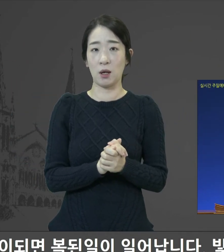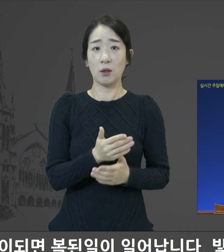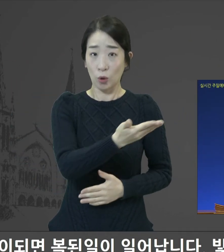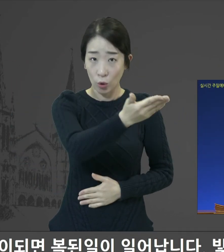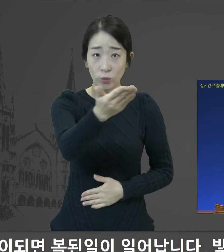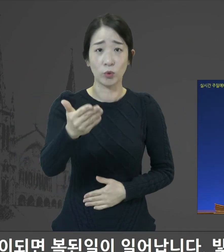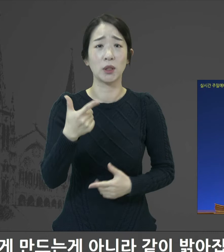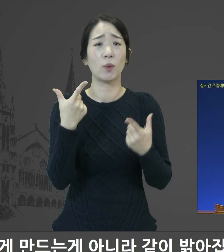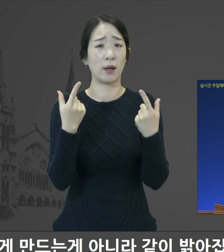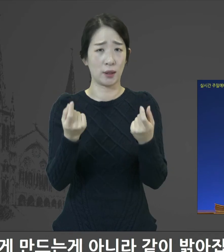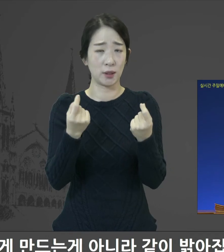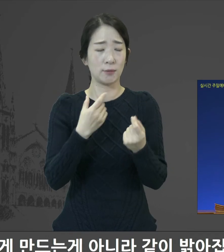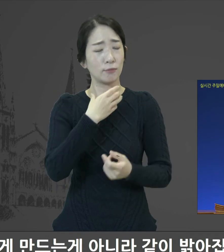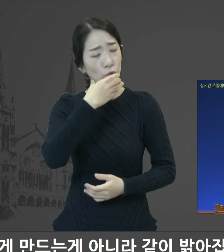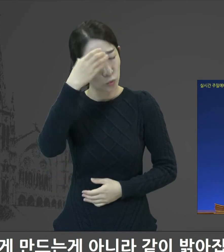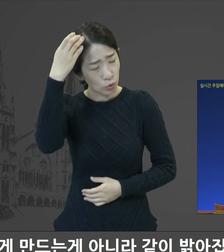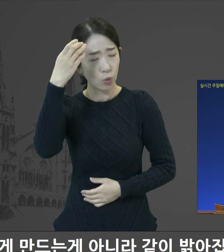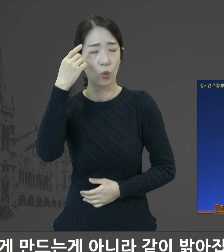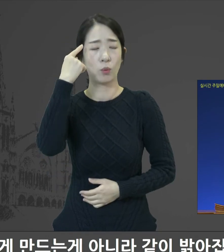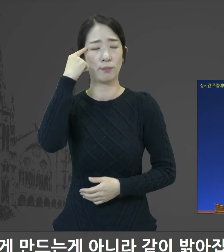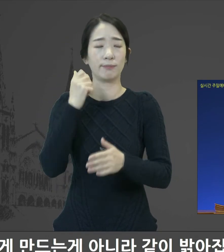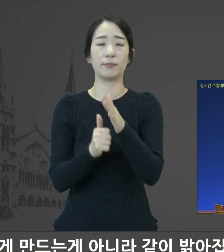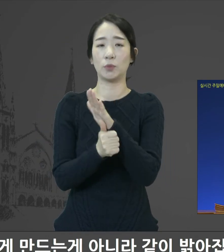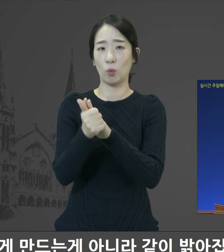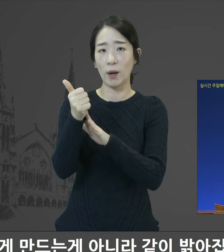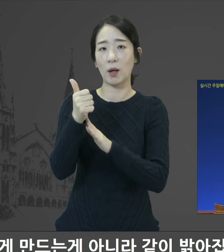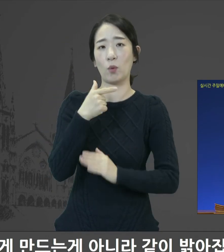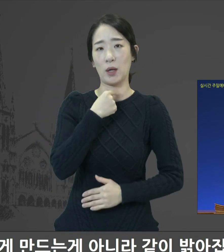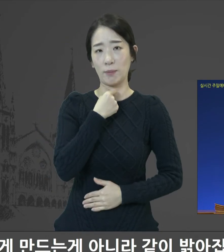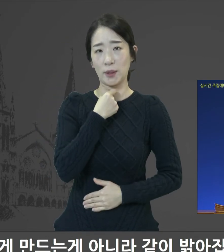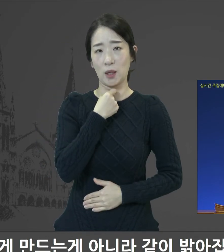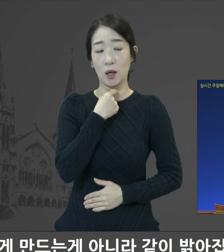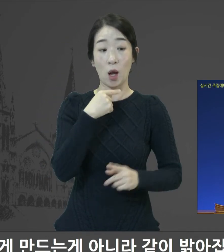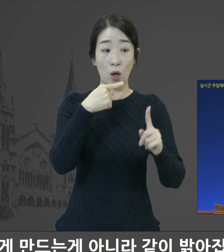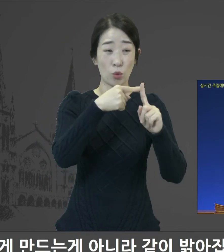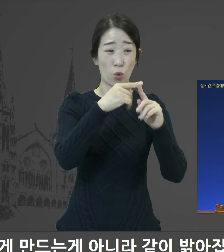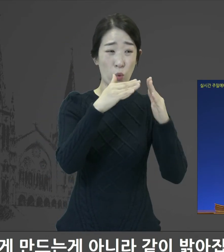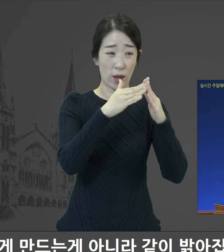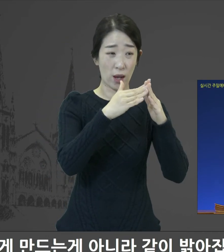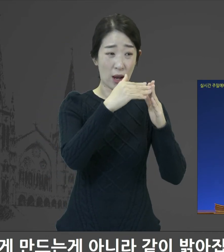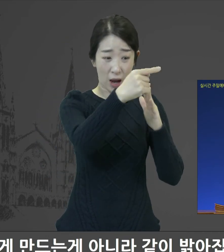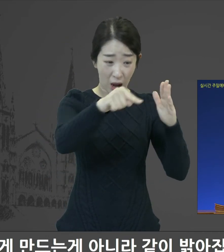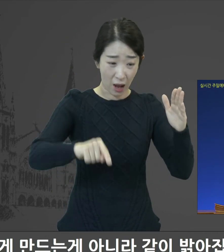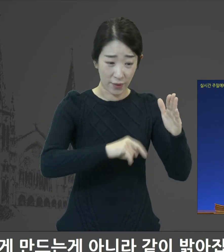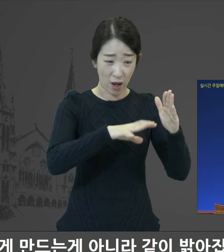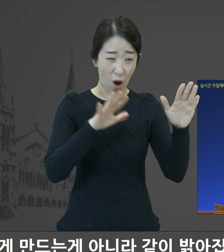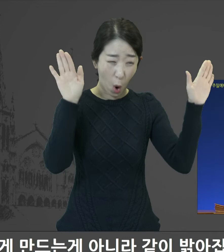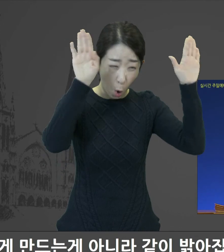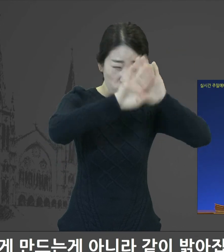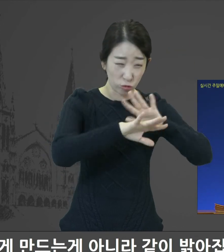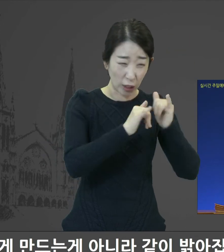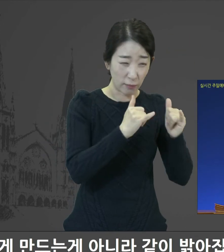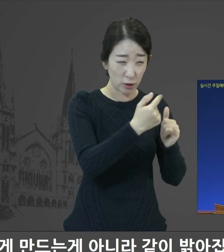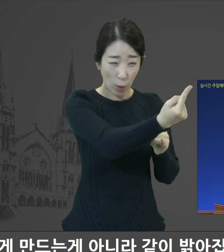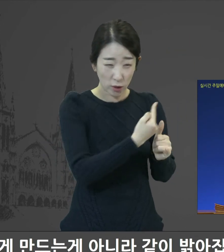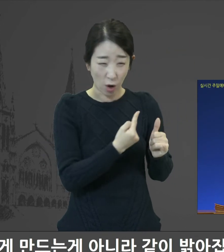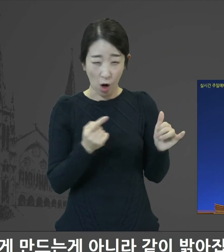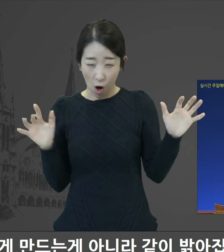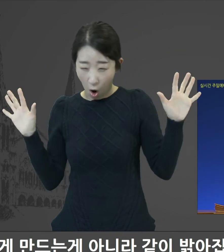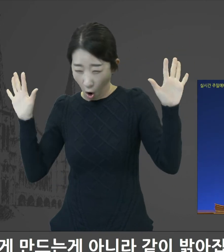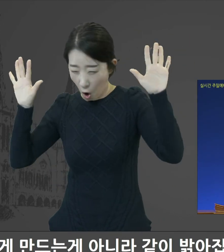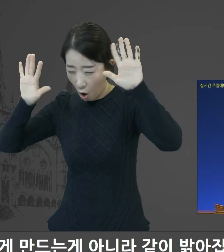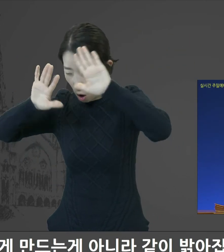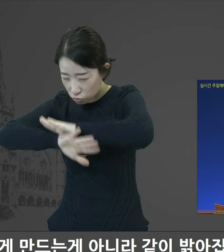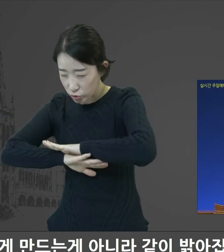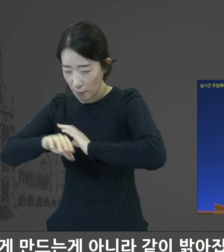이루어기를 소망합니다. 어두운 사람들이 와서요, 교회를 어둡게 하면 안 됩니다. 그 사람들 때문에 교회가 어두워지면 안 됩니다.